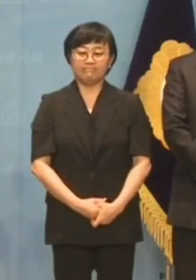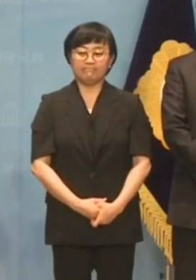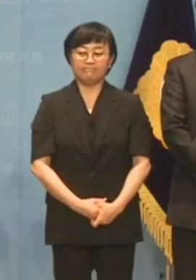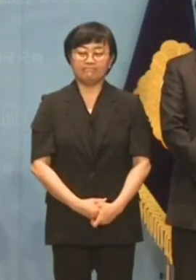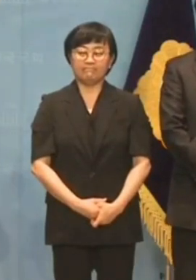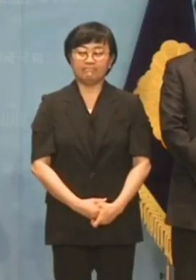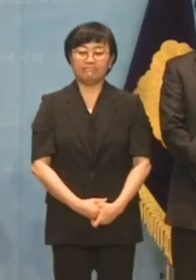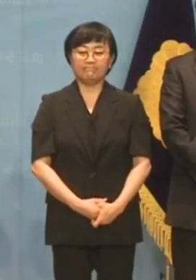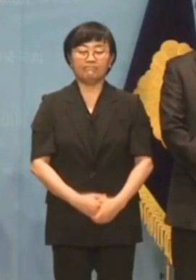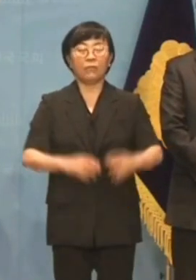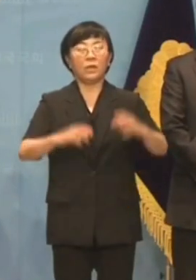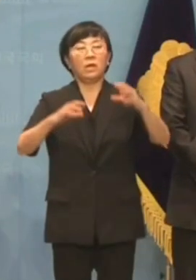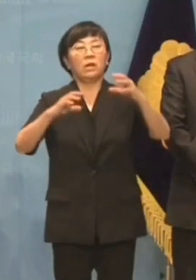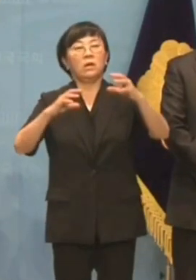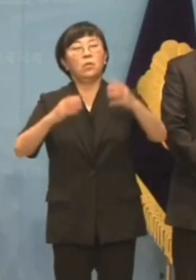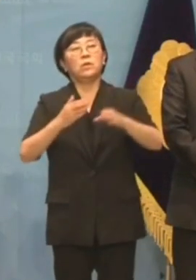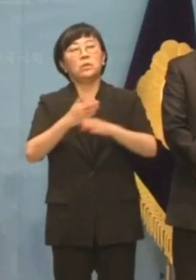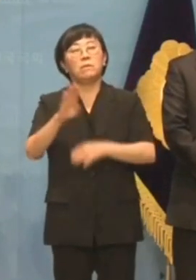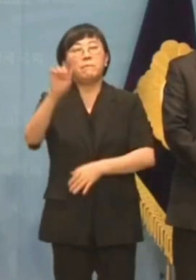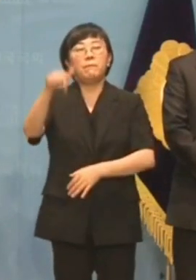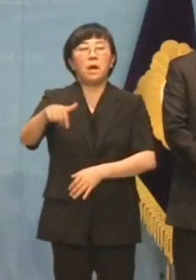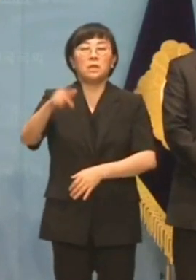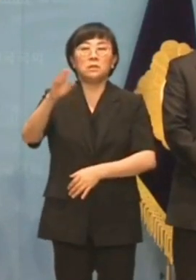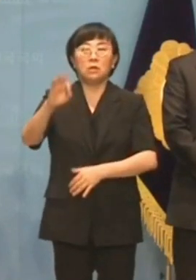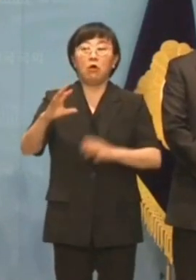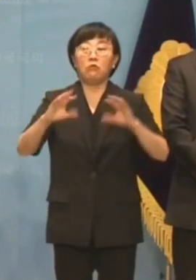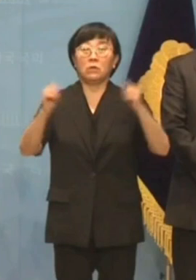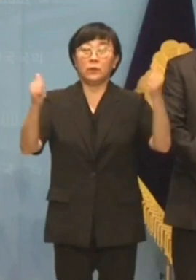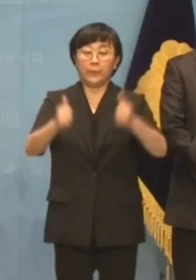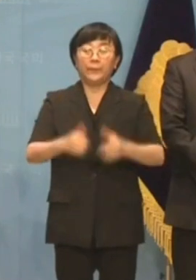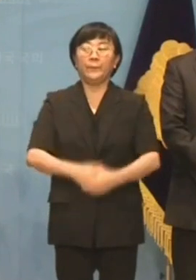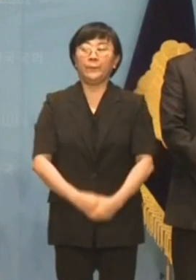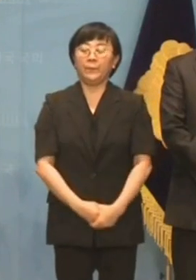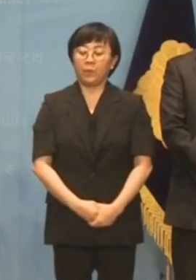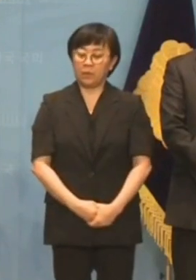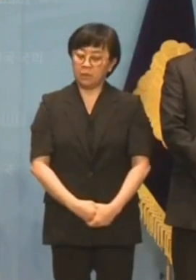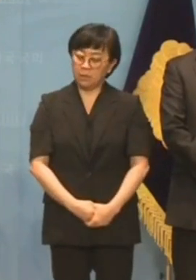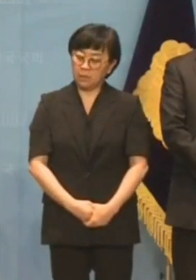네, 외통위 박정 의원입니다.